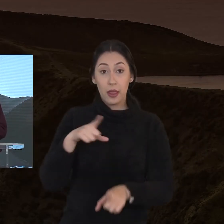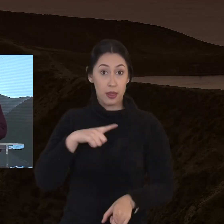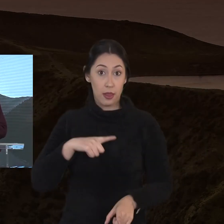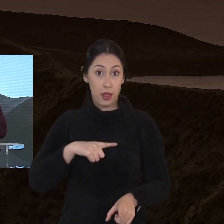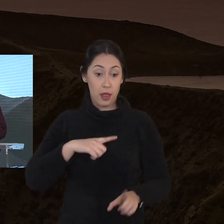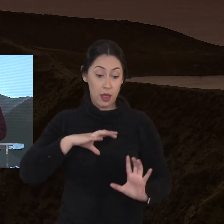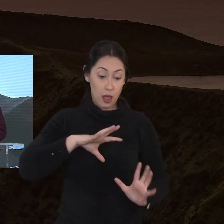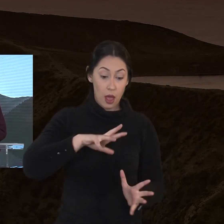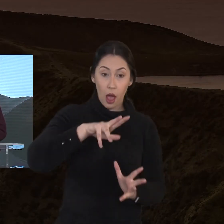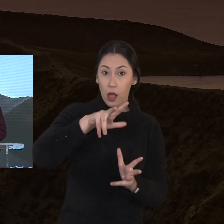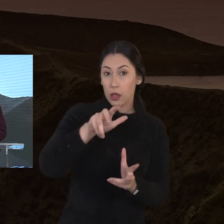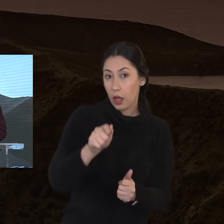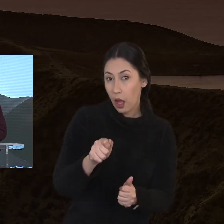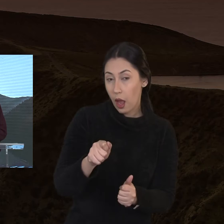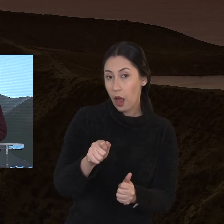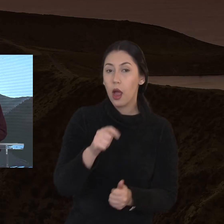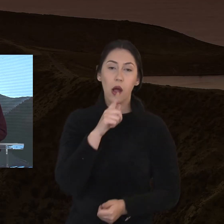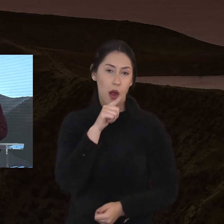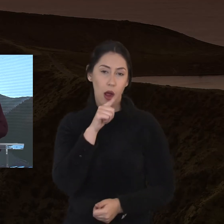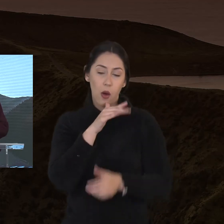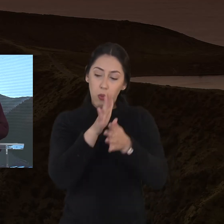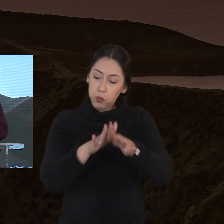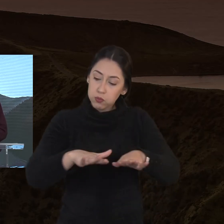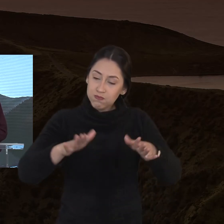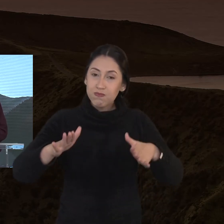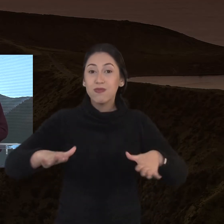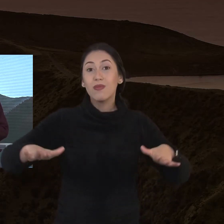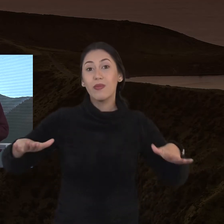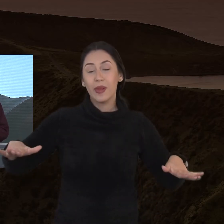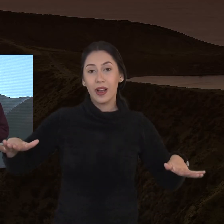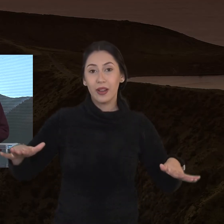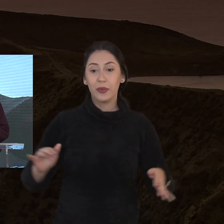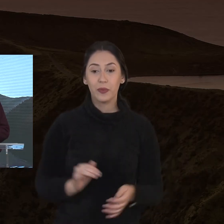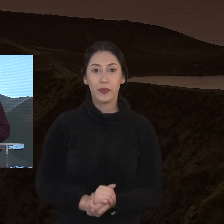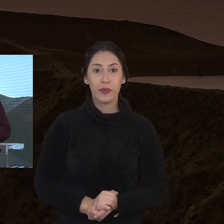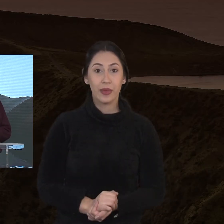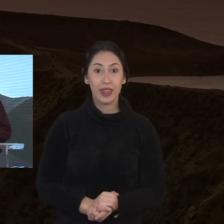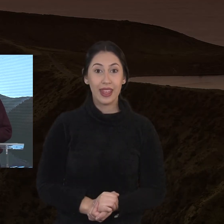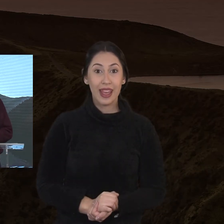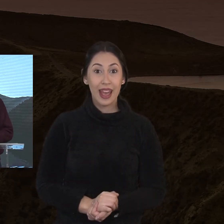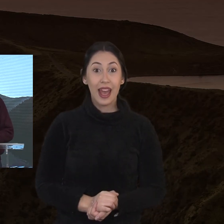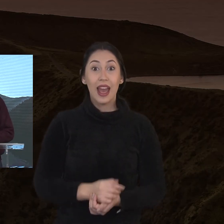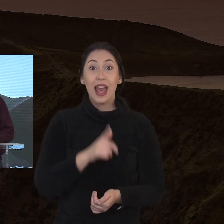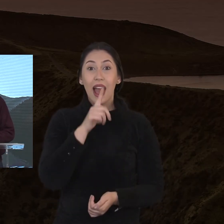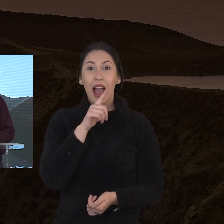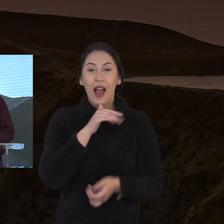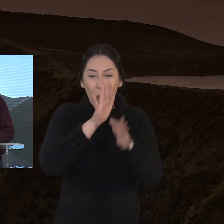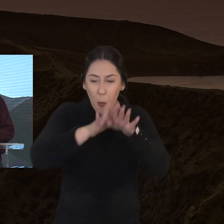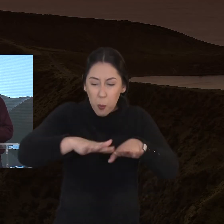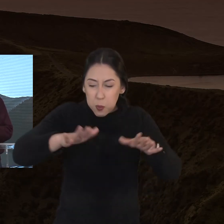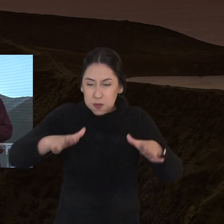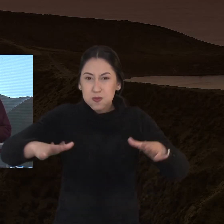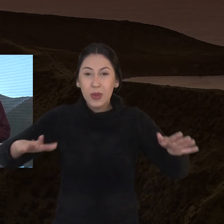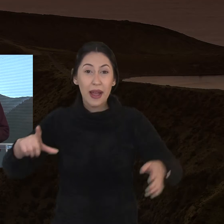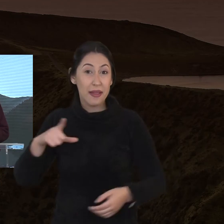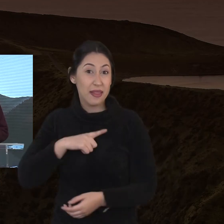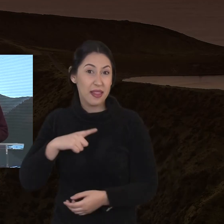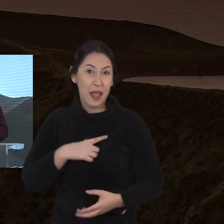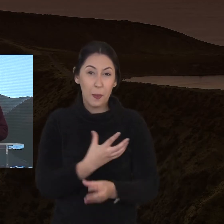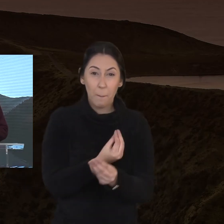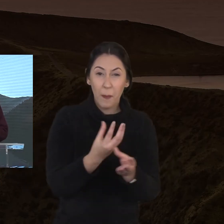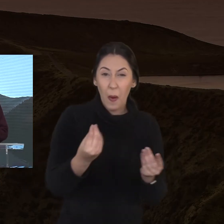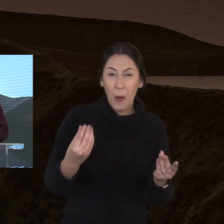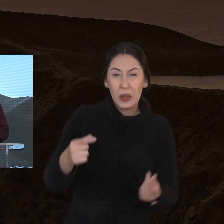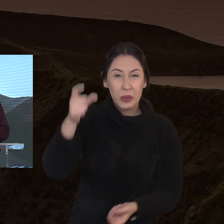incluindo os mares e nos mares e na terra estamos demônios de onde vêm os